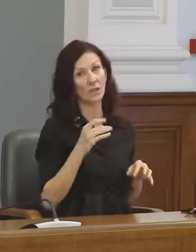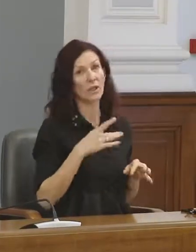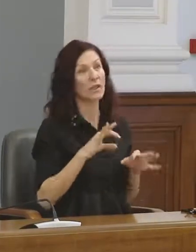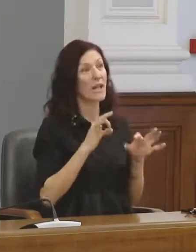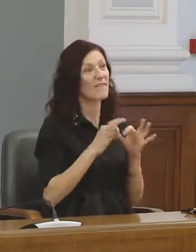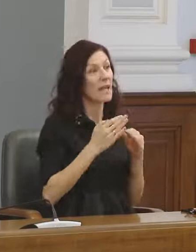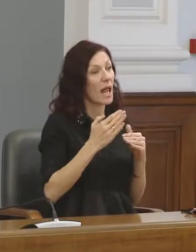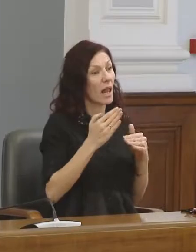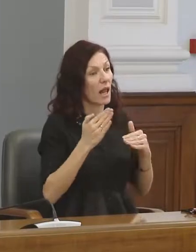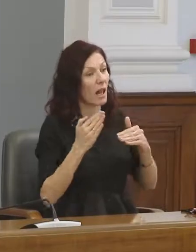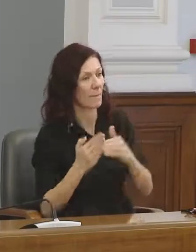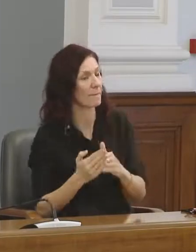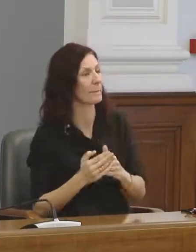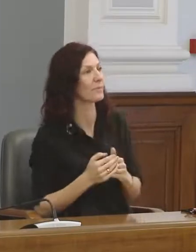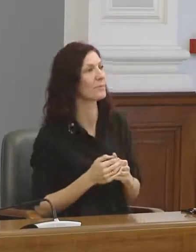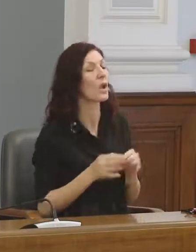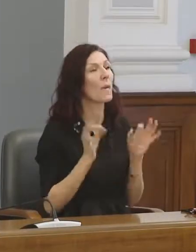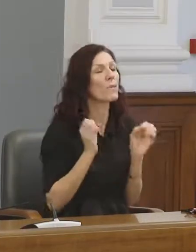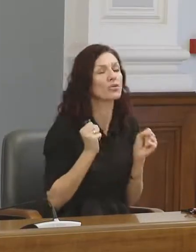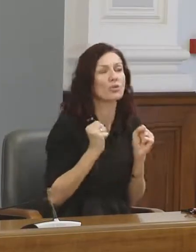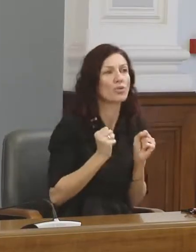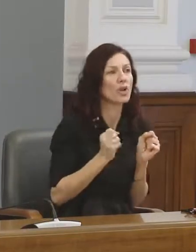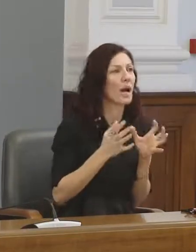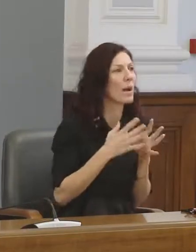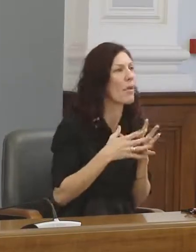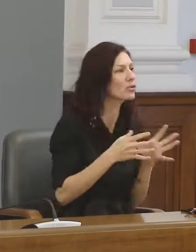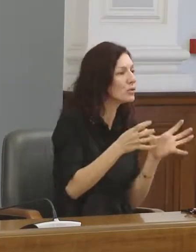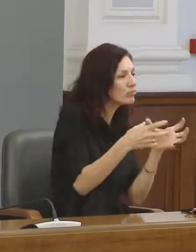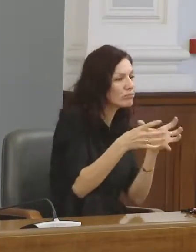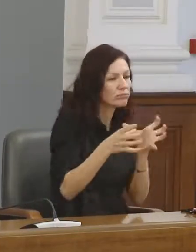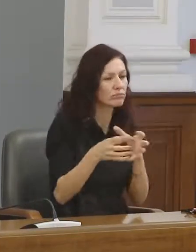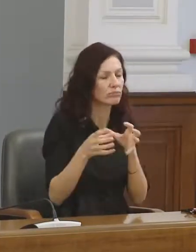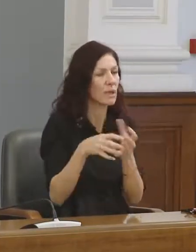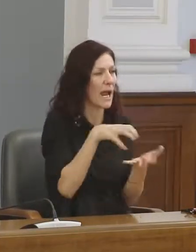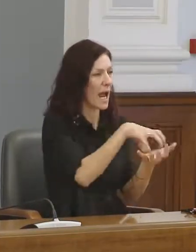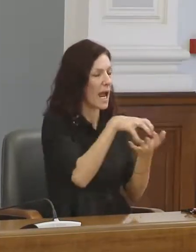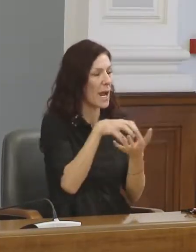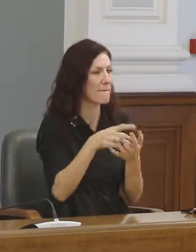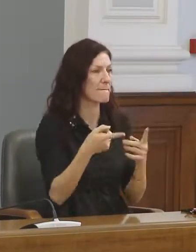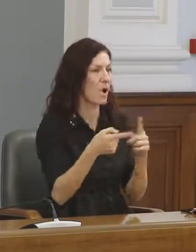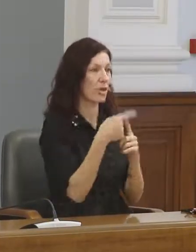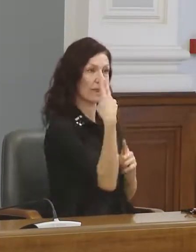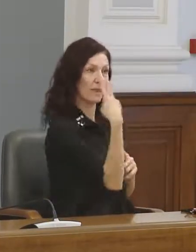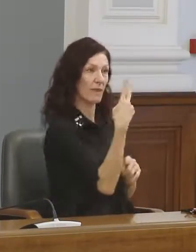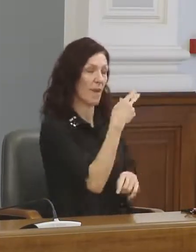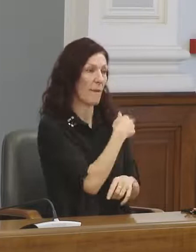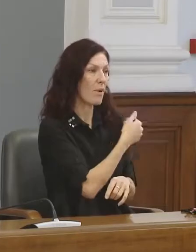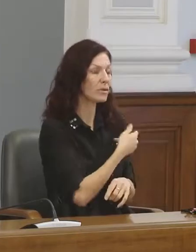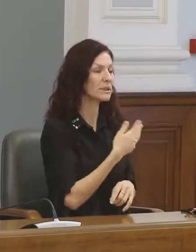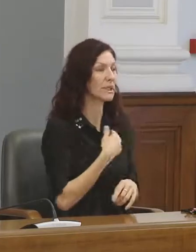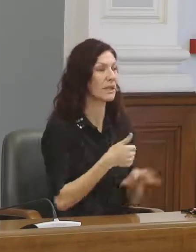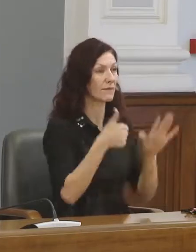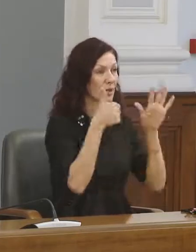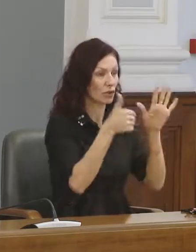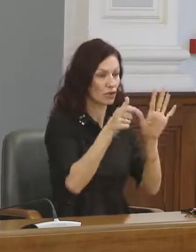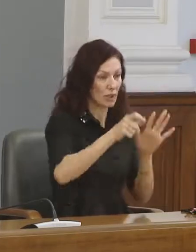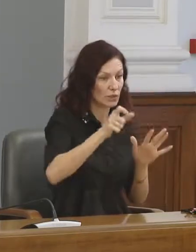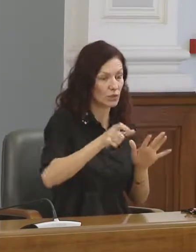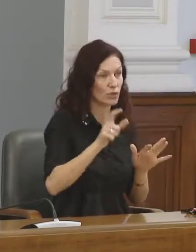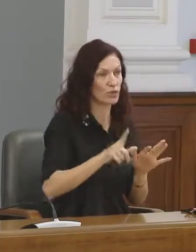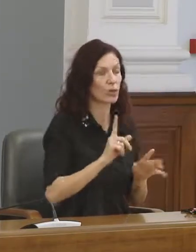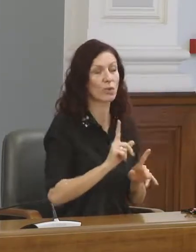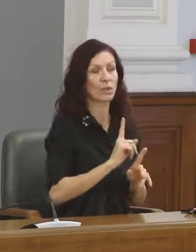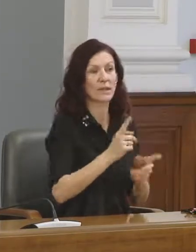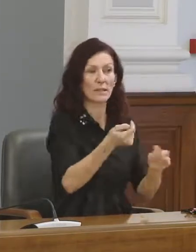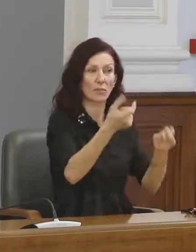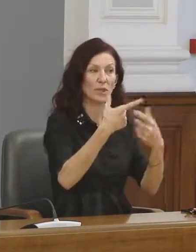финала. Просто чакаме още окомплектовка от още две болници. Ни трябва 6 човека, които не са ни подали, за да може да